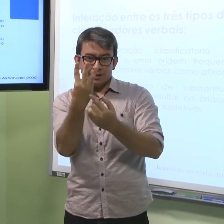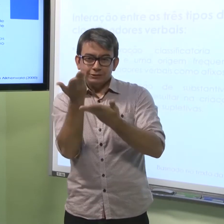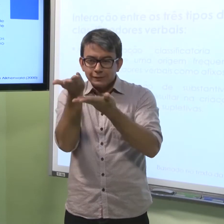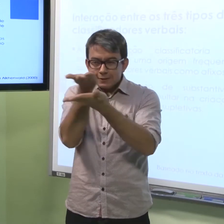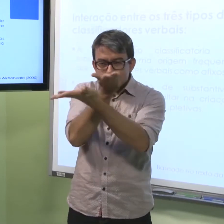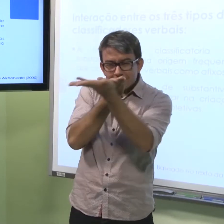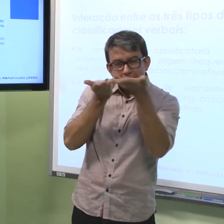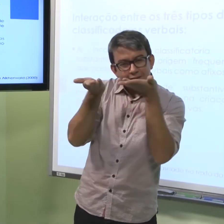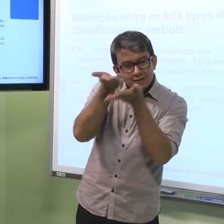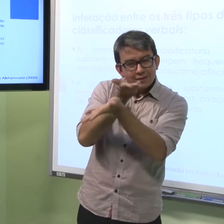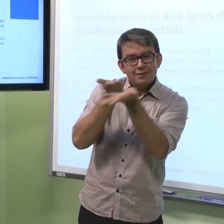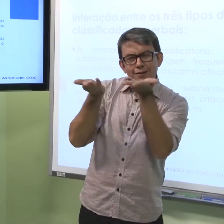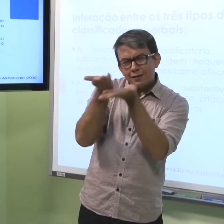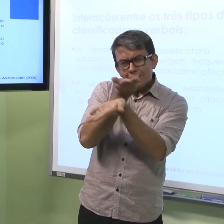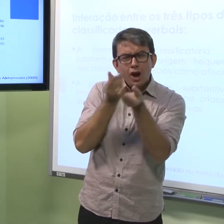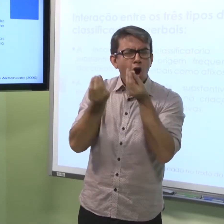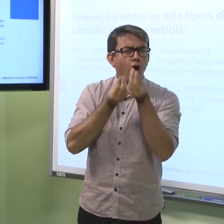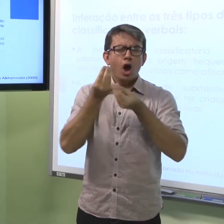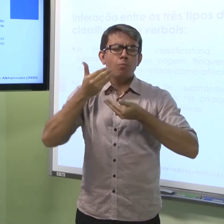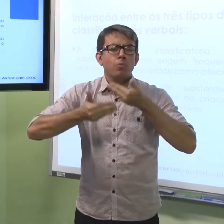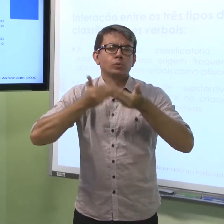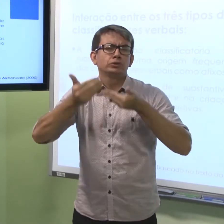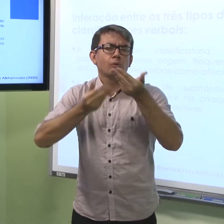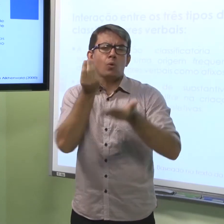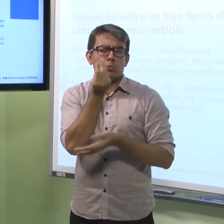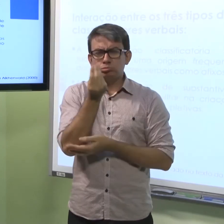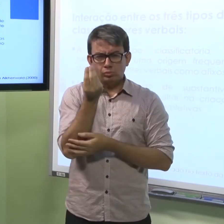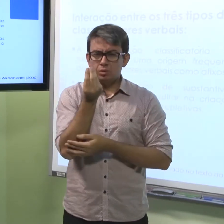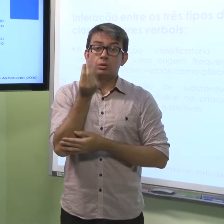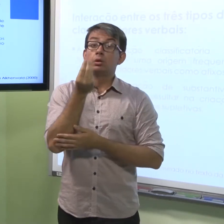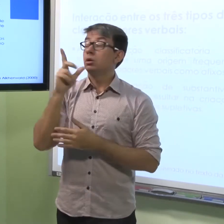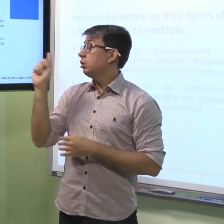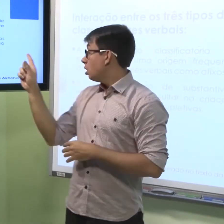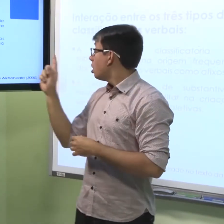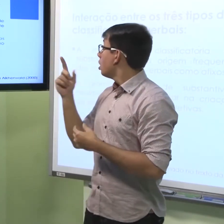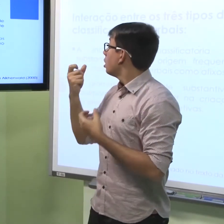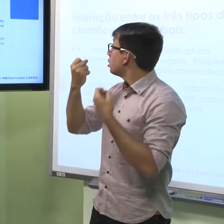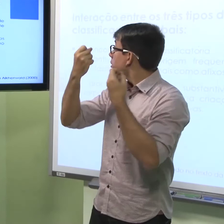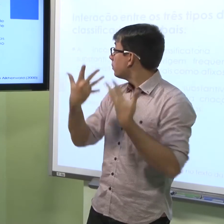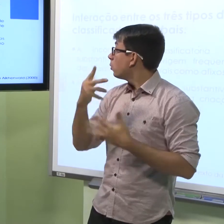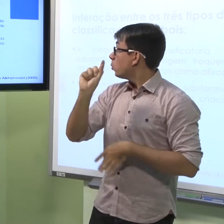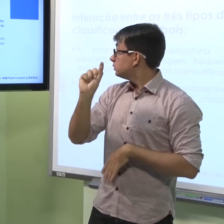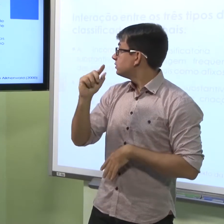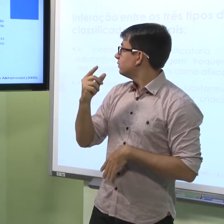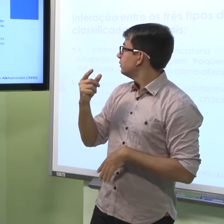interação entre esses três tipos de classificadores verbais. Como que ocorre isso?